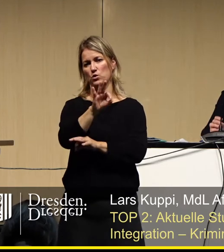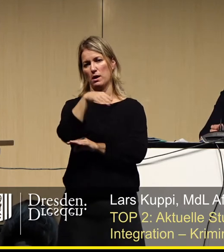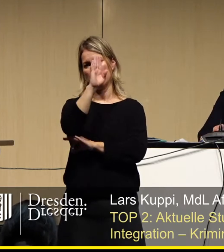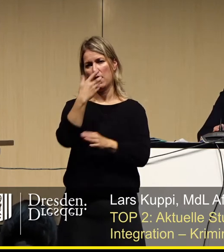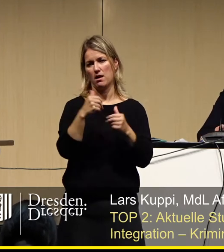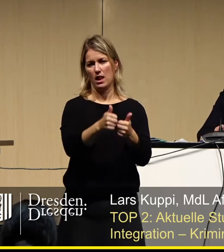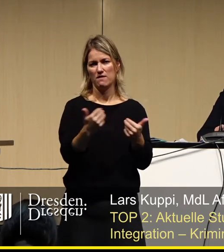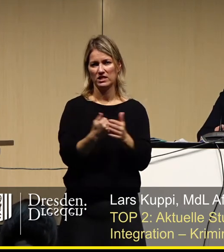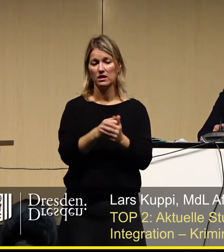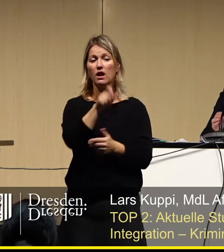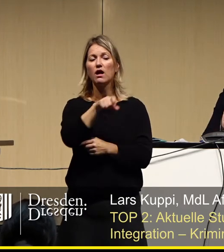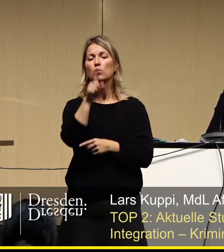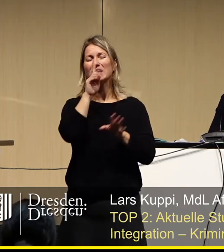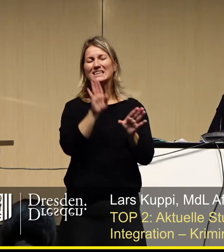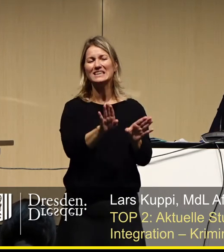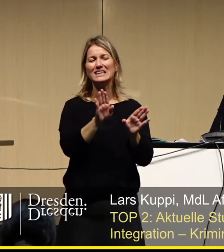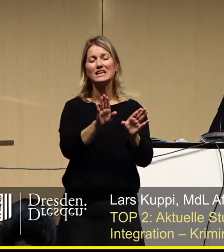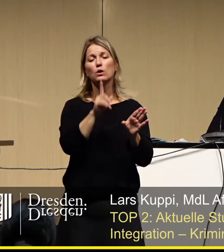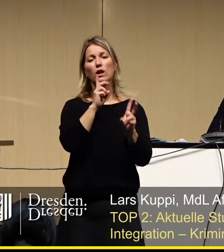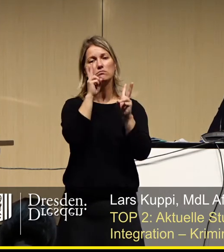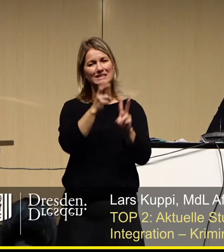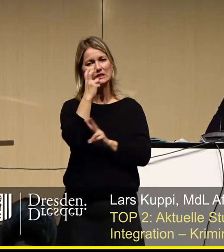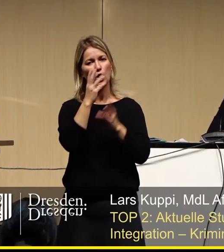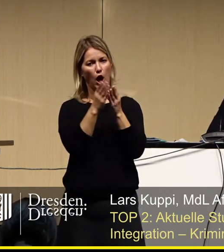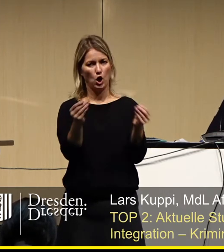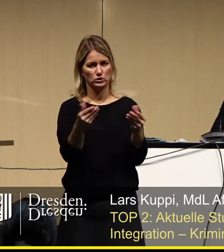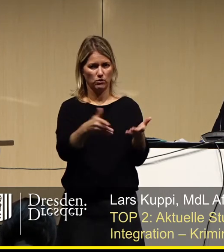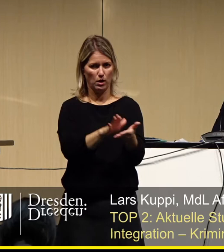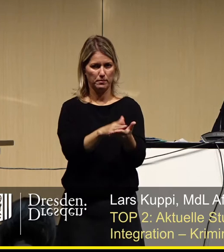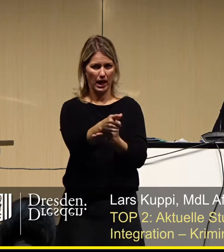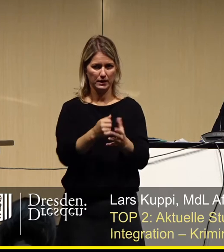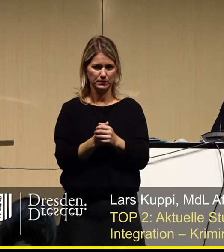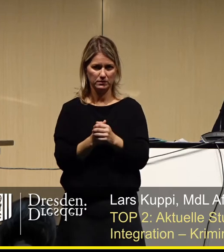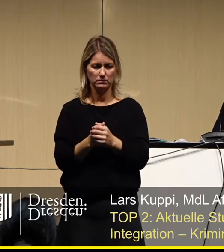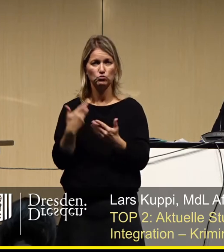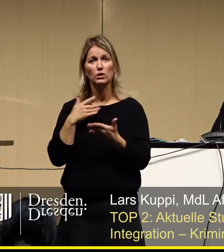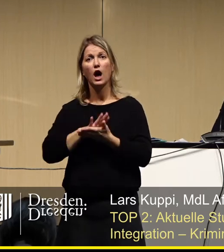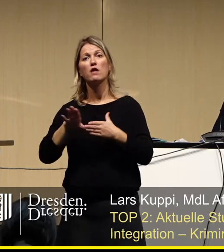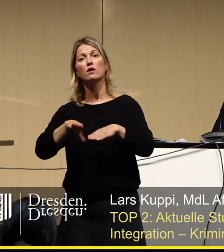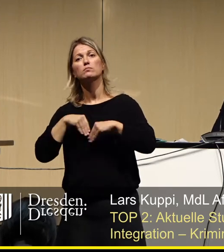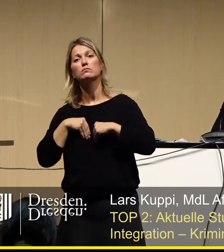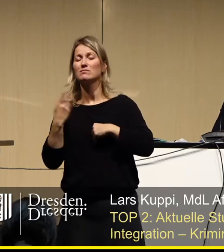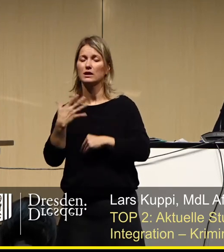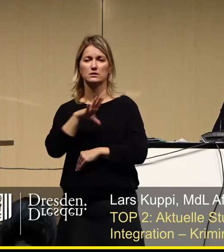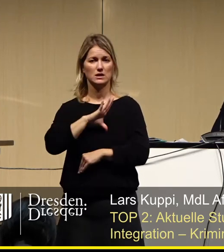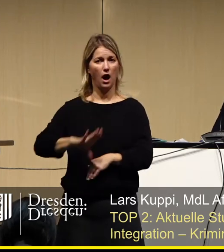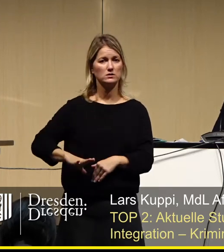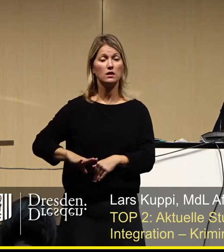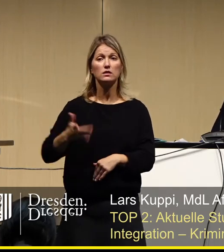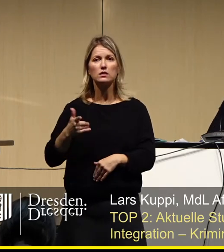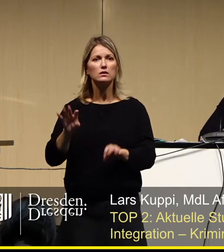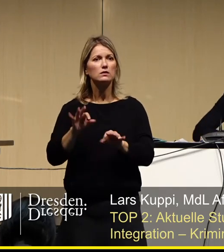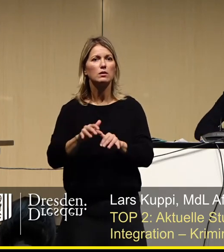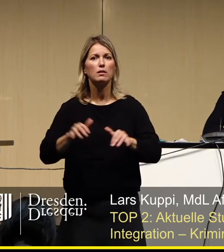und wollen nicht länger nur vertröstet und hingehalten werden. Wir wollen nicht zulassen, dass auch in Sachsen die Probleme erst wie in Frankreich